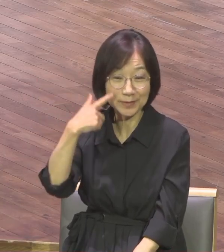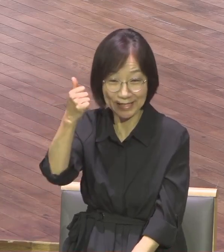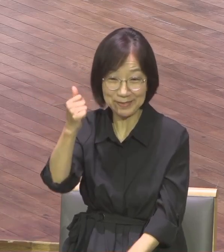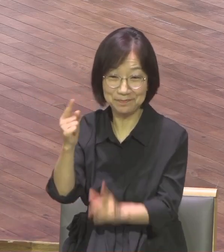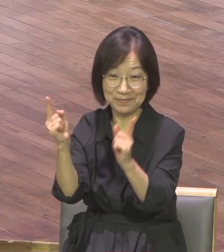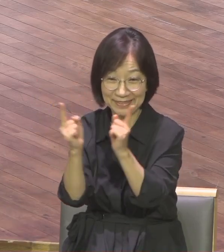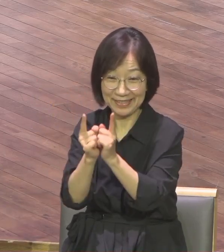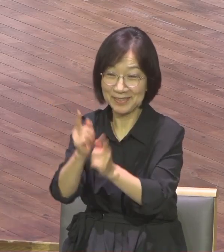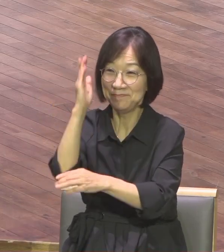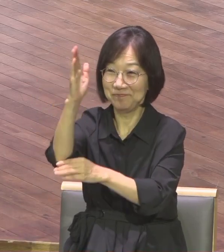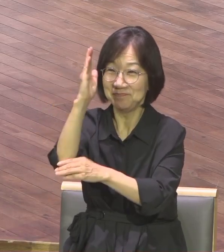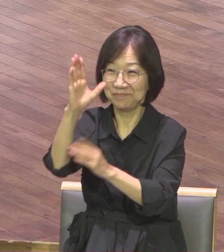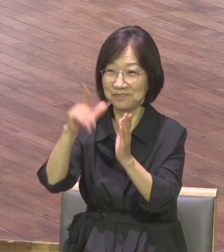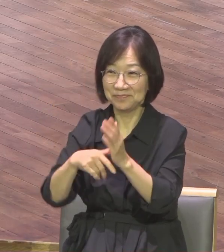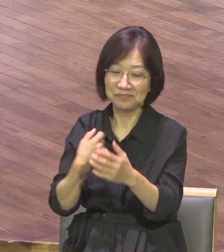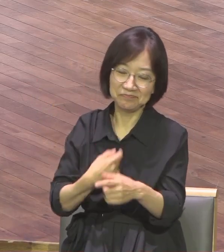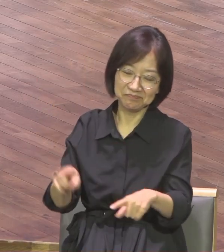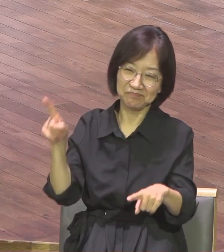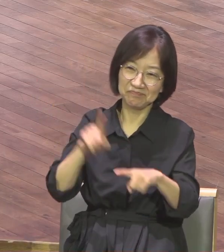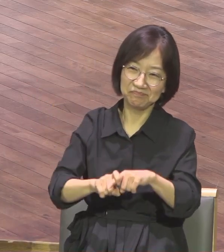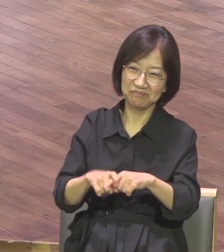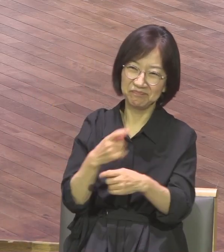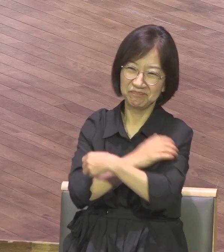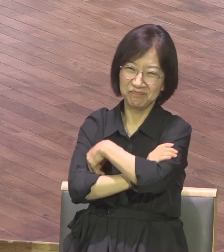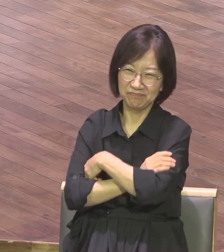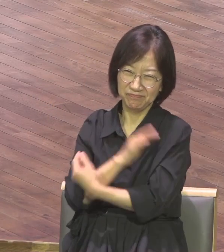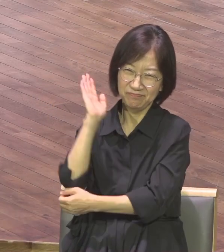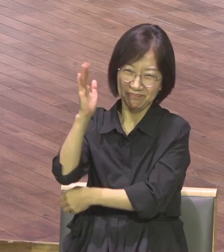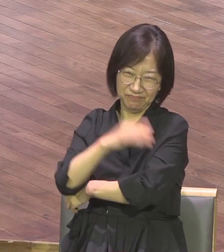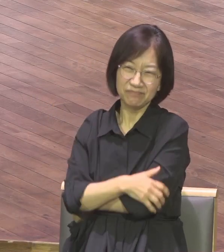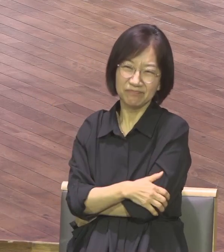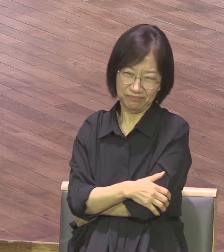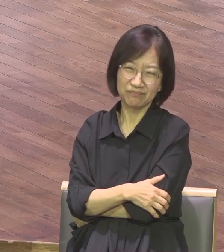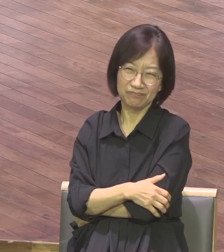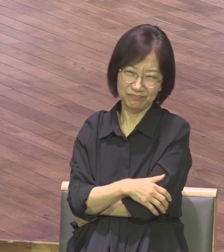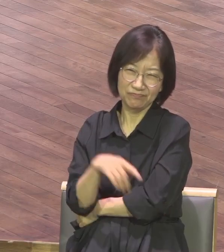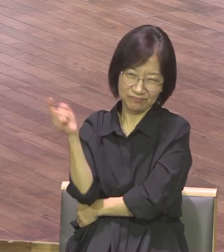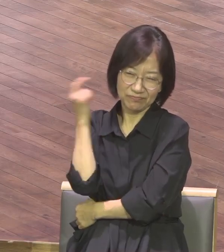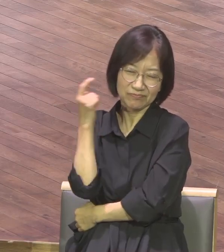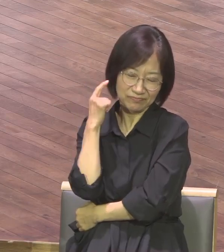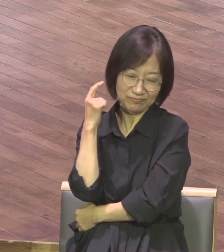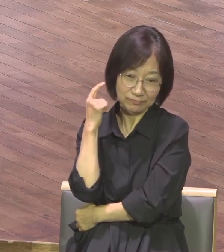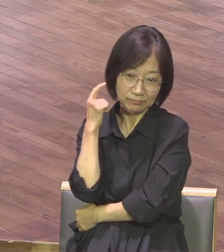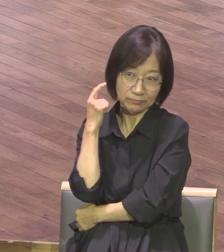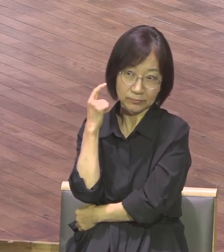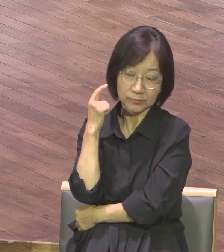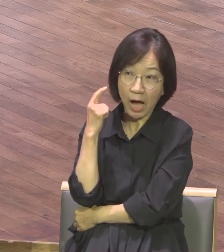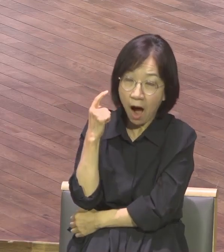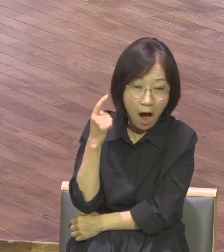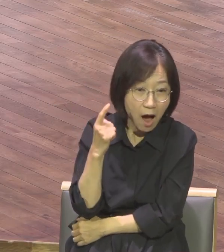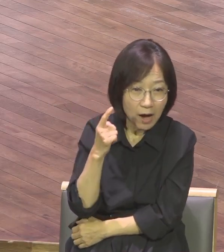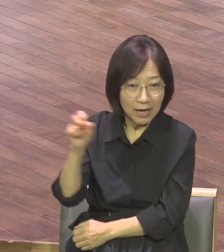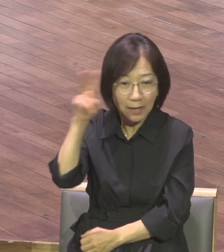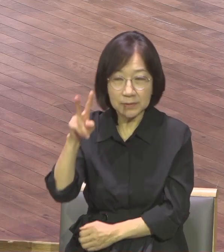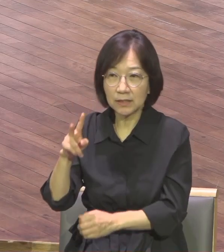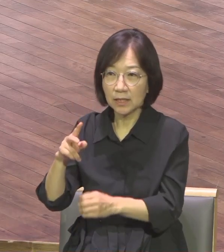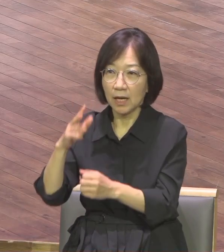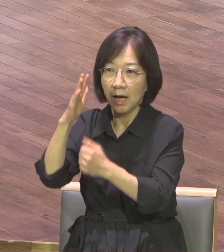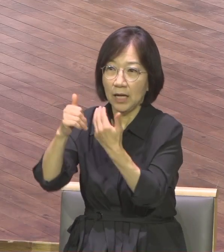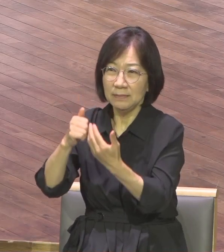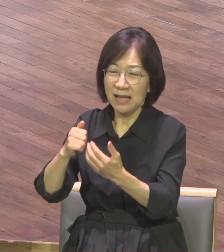잡고 앉아있었지만은요 자세는 교만했지만은 하나님을 중심 보시고요 다 인생 답을